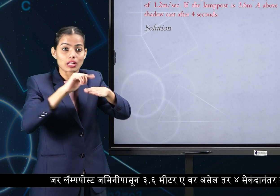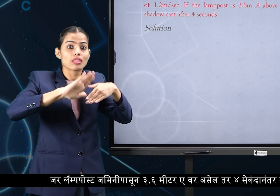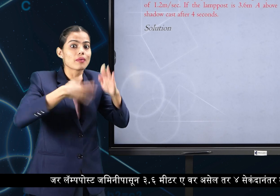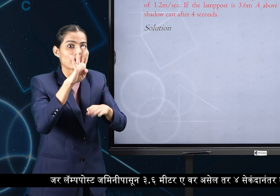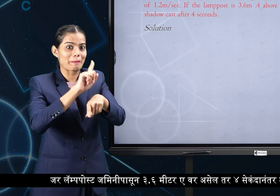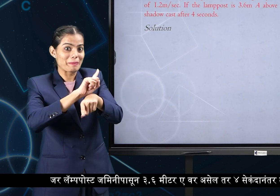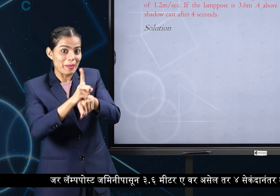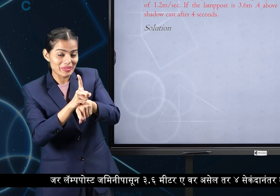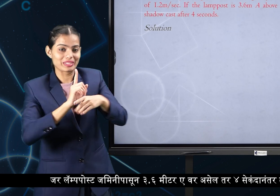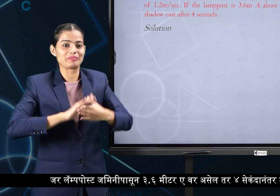त्याच्या सावलीची लांबी शोधा.